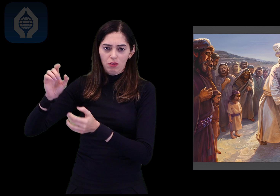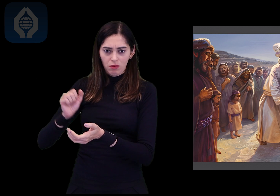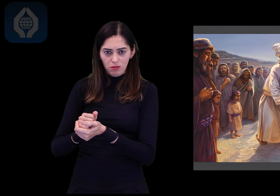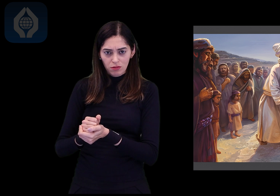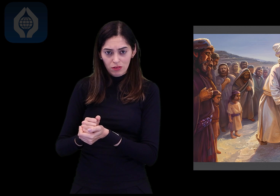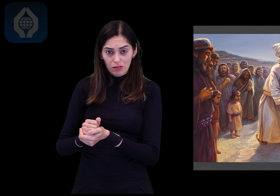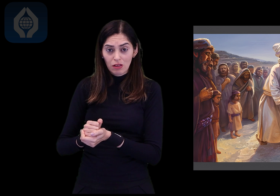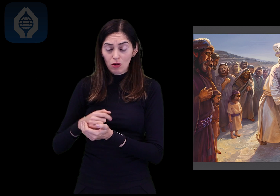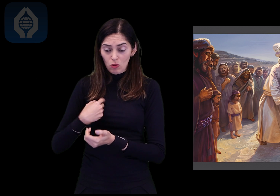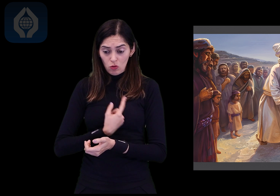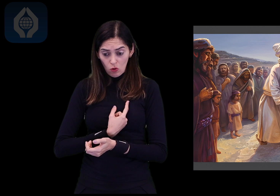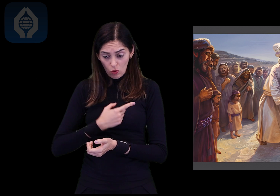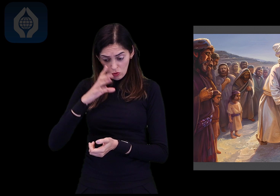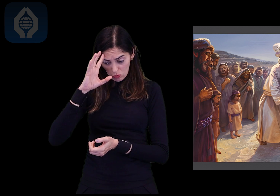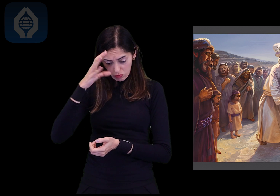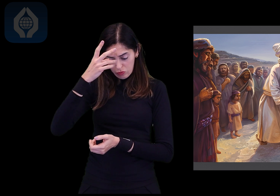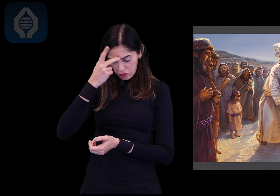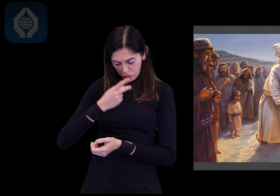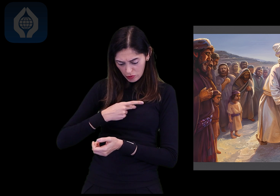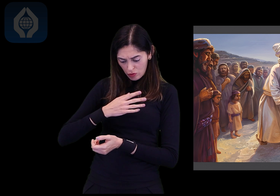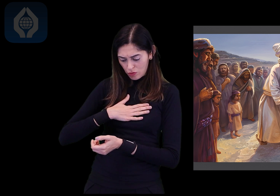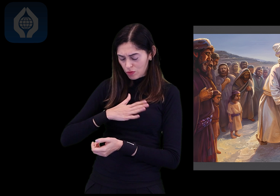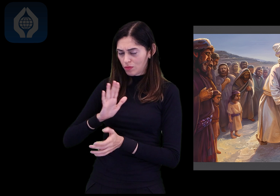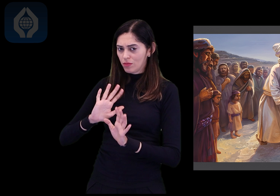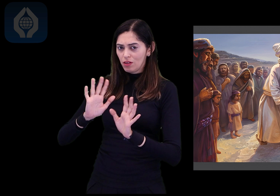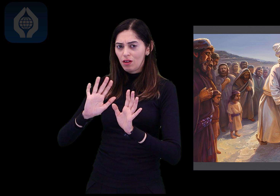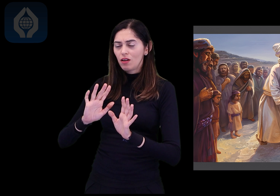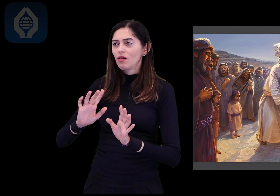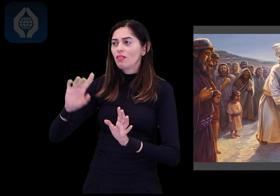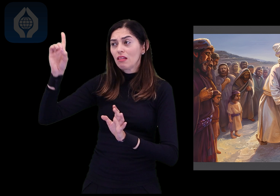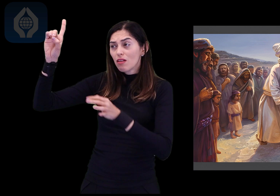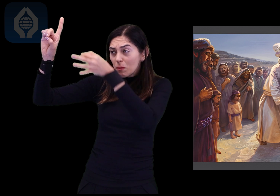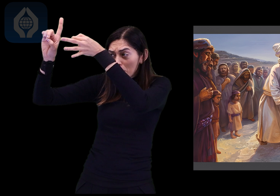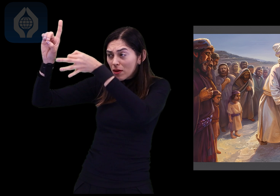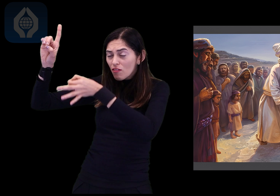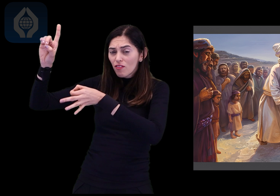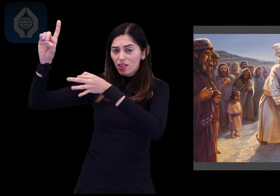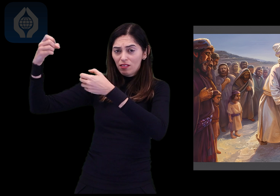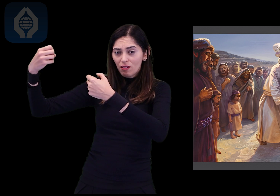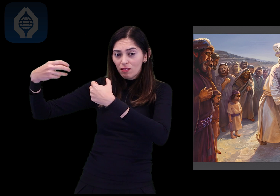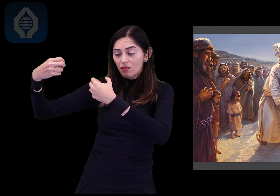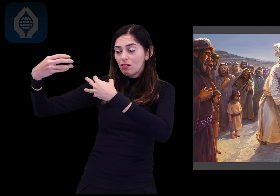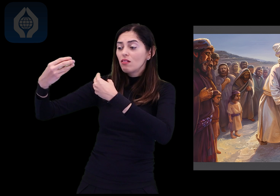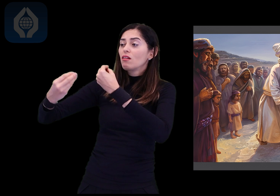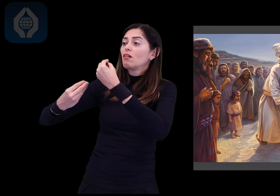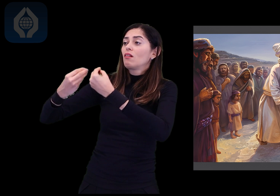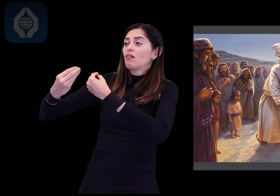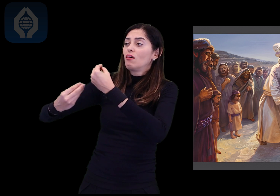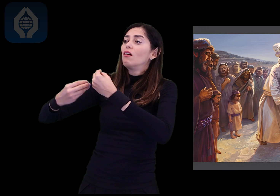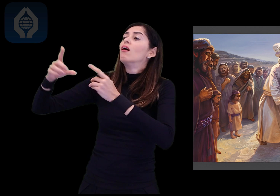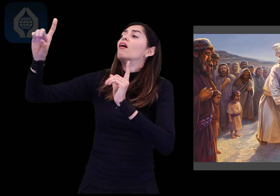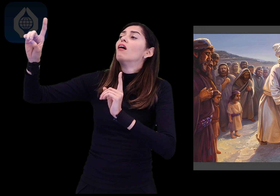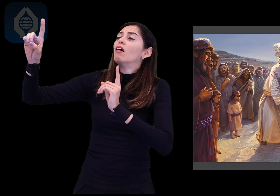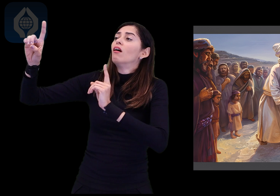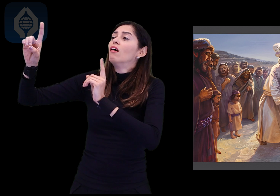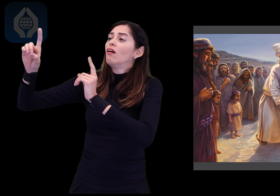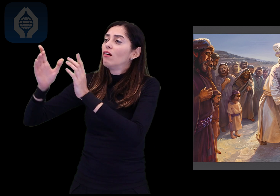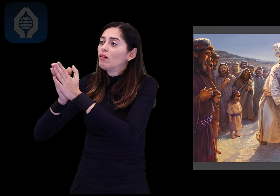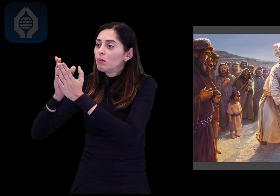é perfeito e só nos aceitará se chegarmos até Ele do modo que nos diz em sua palavra. Essa é a